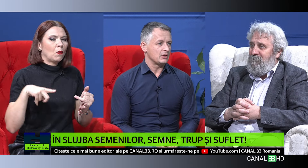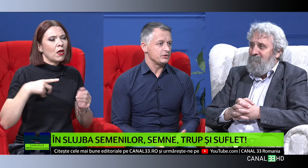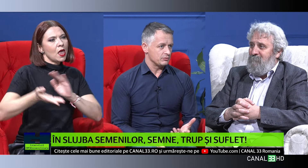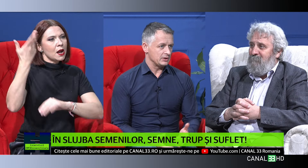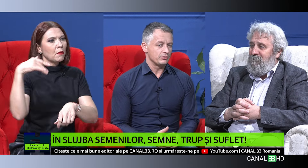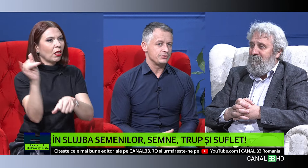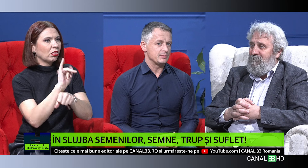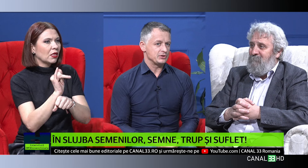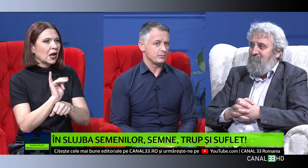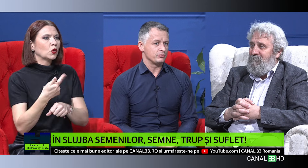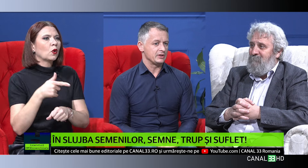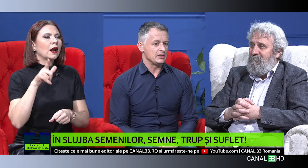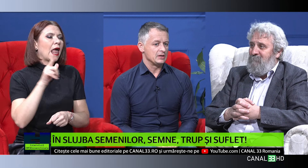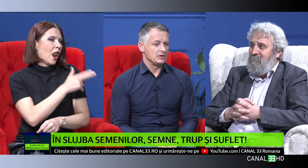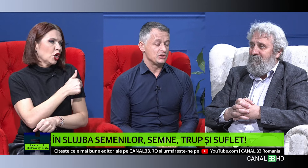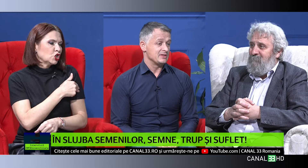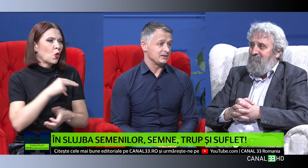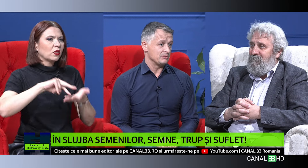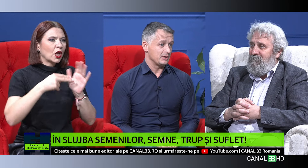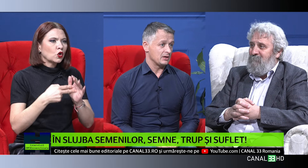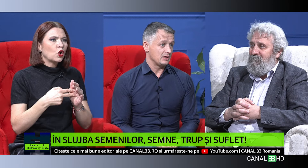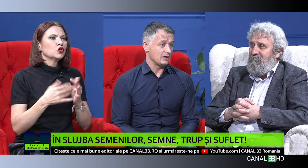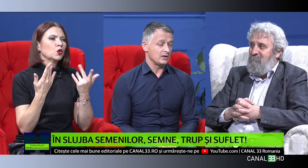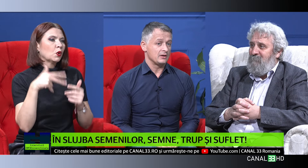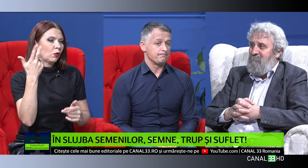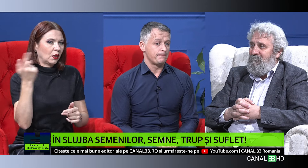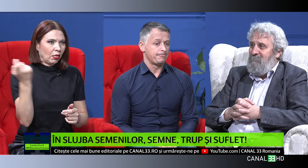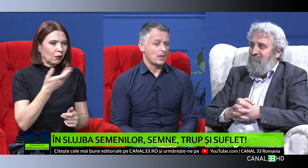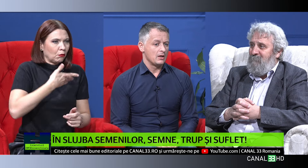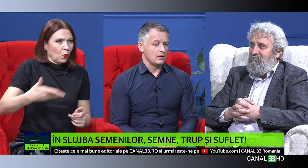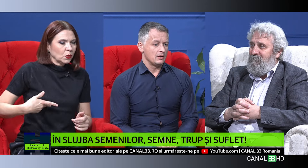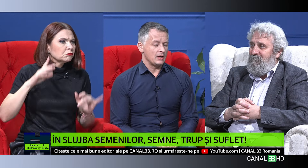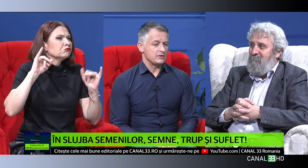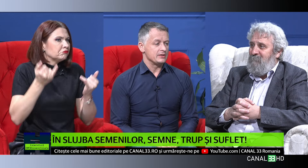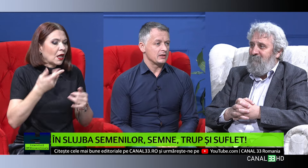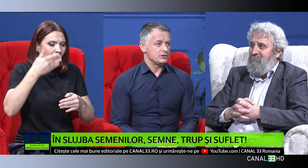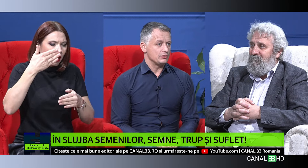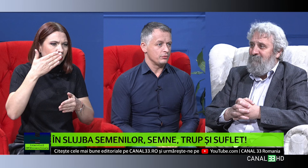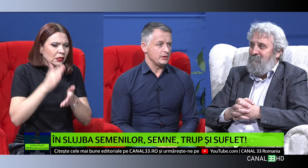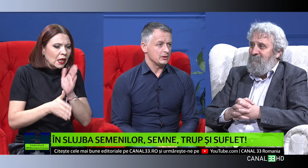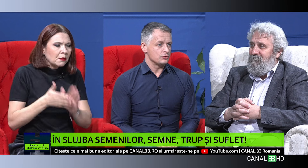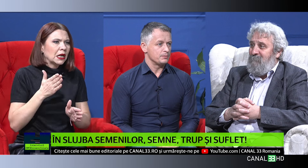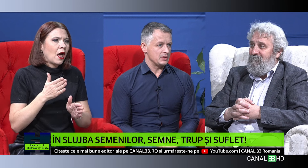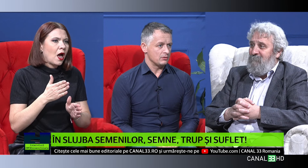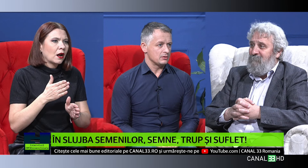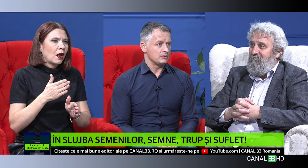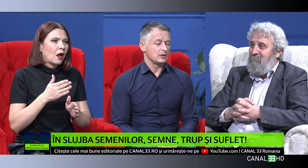director la Liceul Tehnologic Special numărul 3 și mi se întâmpla ca la finalizarea ciclului superior,